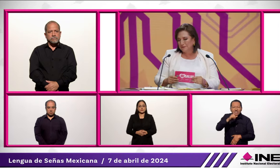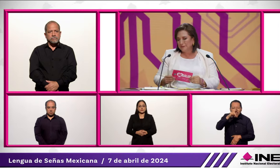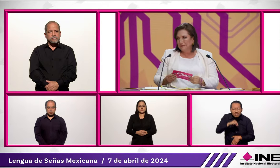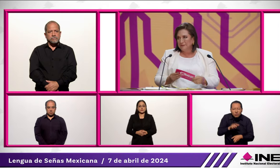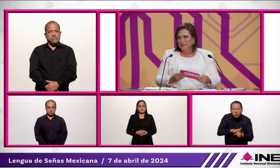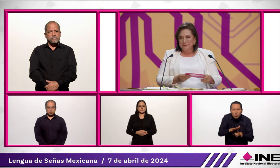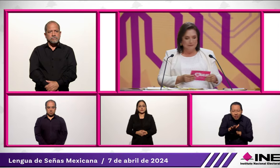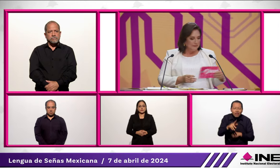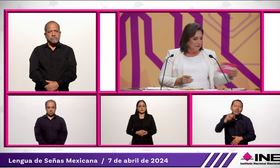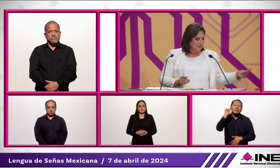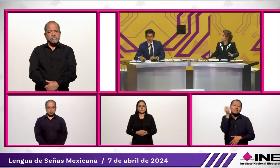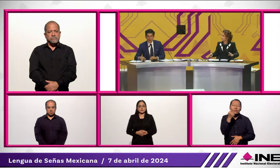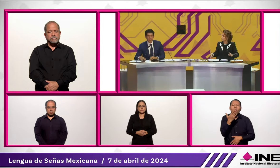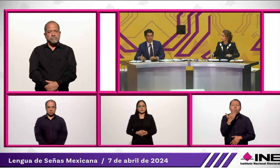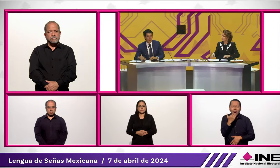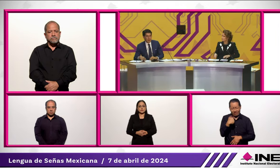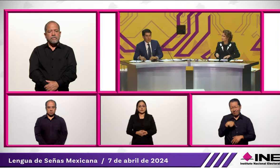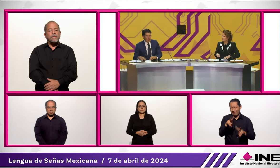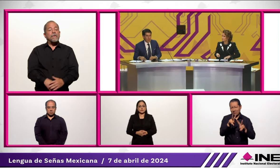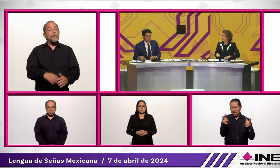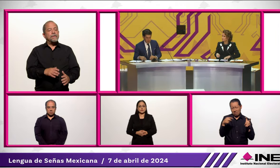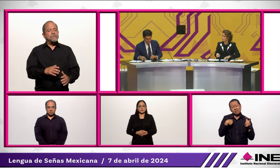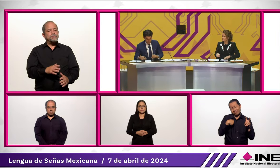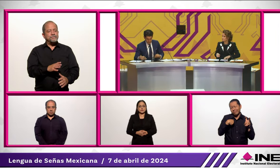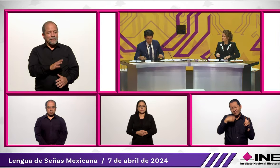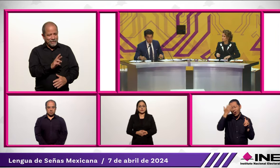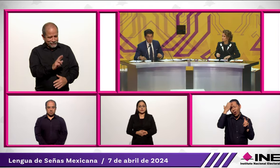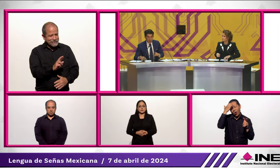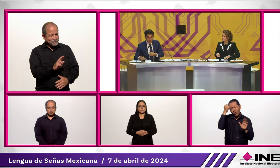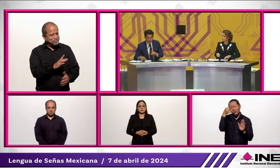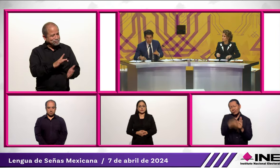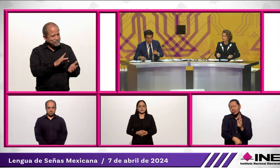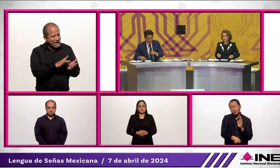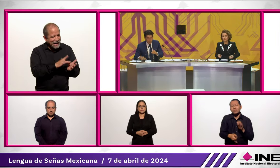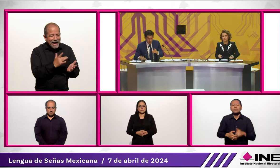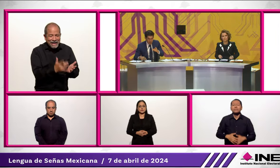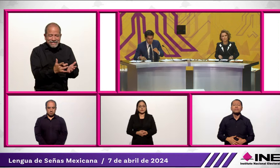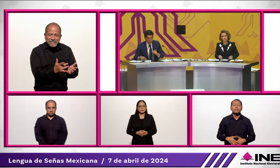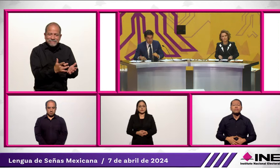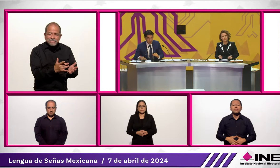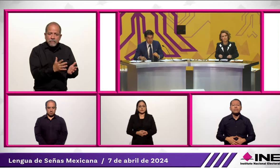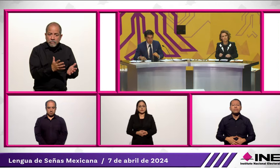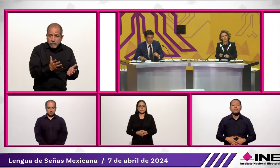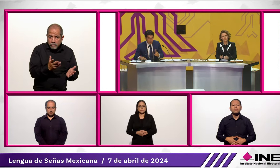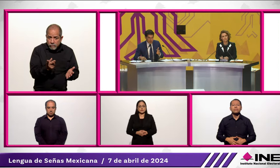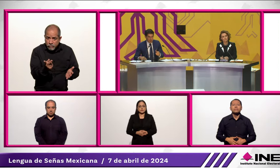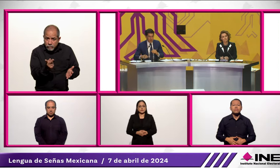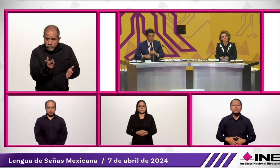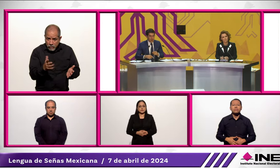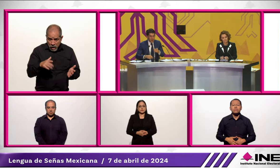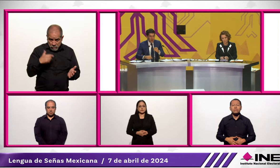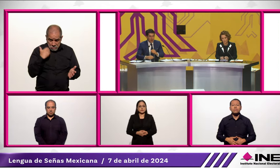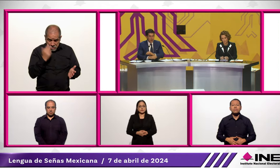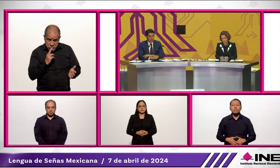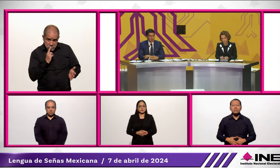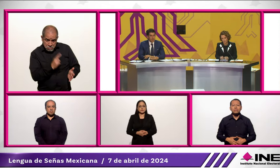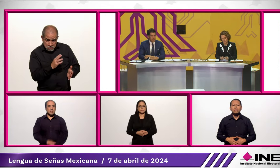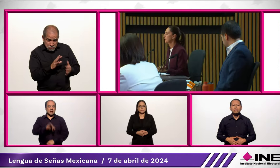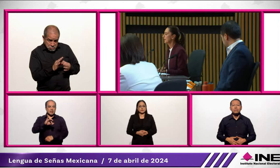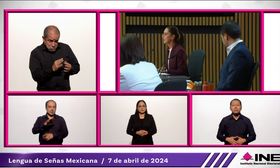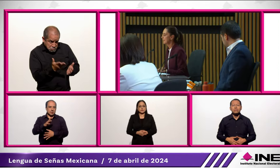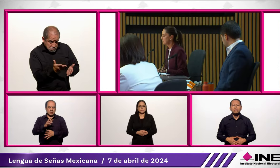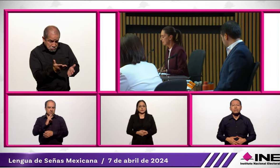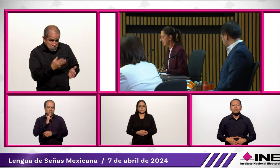entiendo. Gracias, candidata Xochitl Gálvez. ¿Alguien quiere responderle a la candidata Xochitl Gálvez? Candidata Claudia Sheinbaum. Sí, más